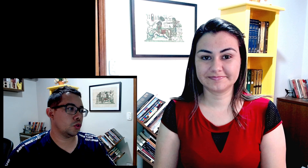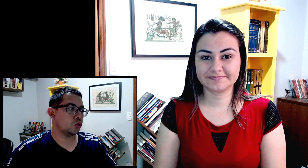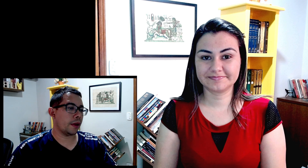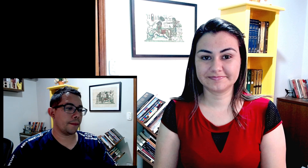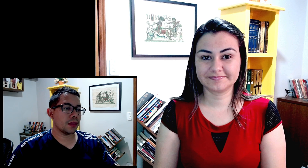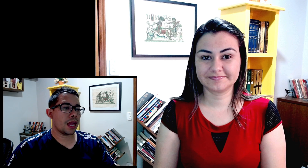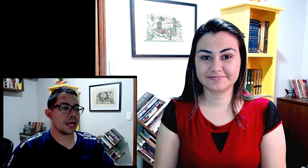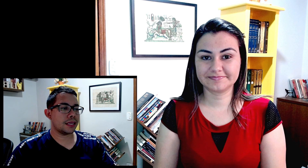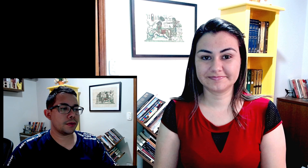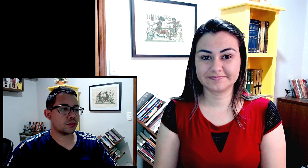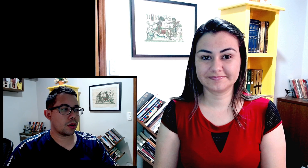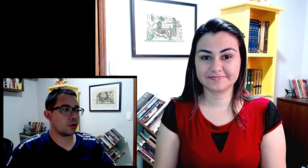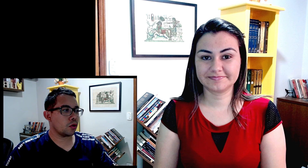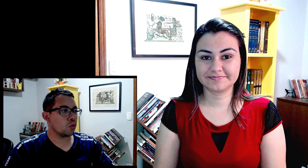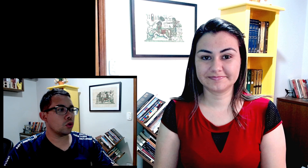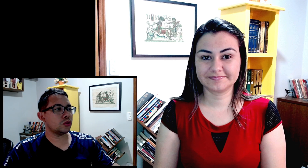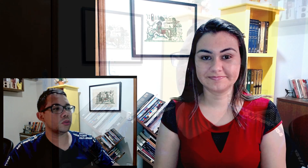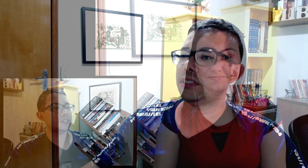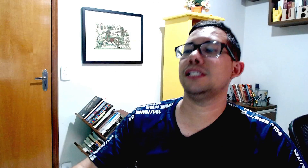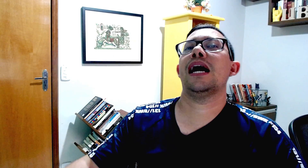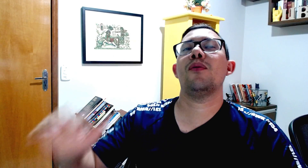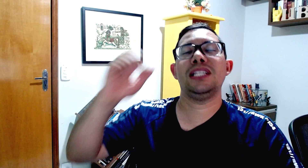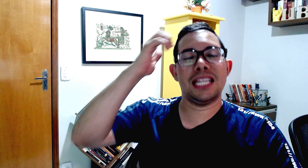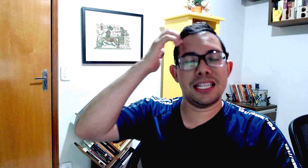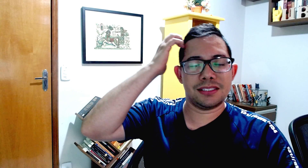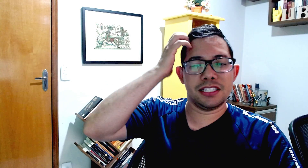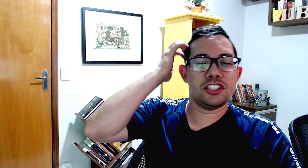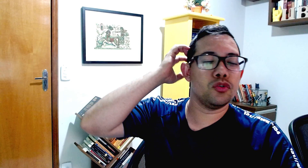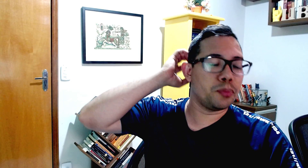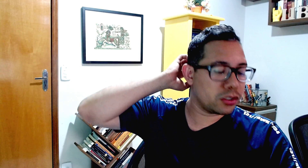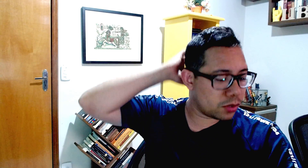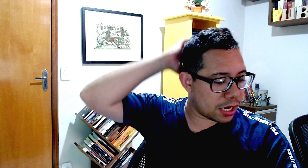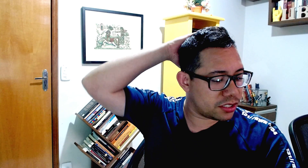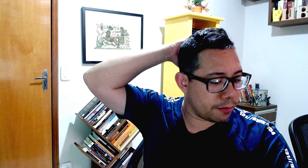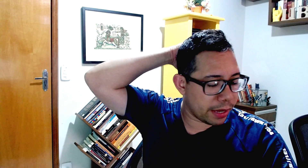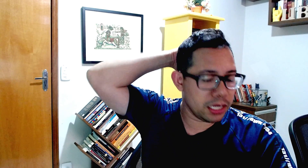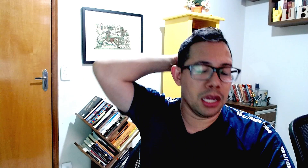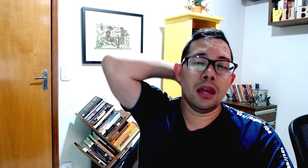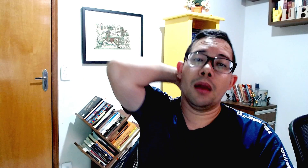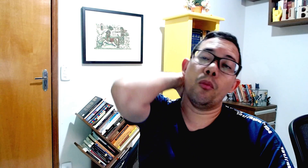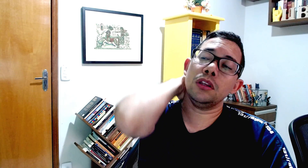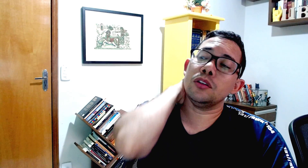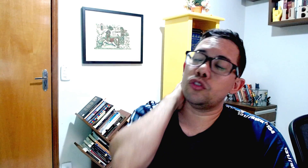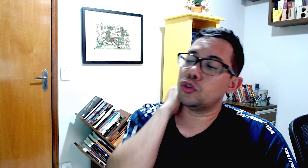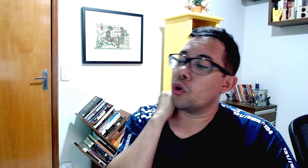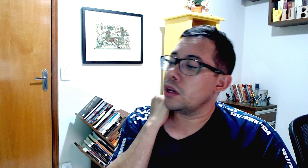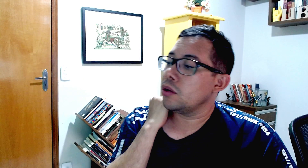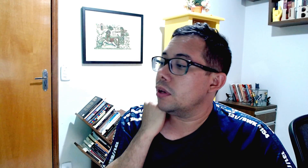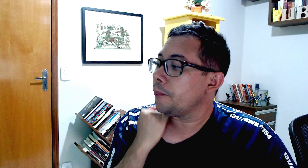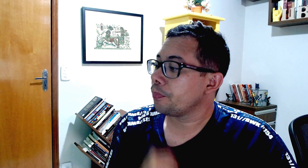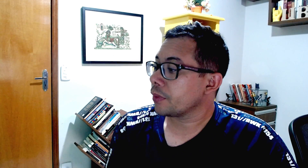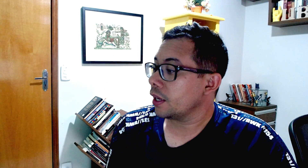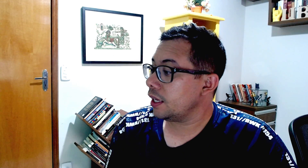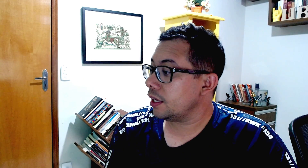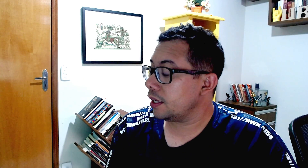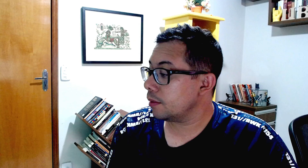Tudo bem. Aqui, pessoal, agora um outro sinal interessante de um personagem também muito histórico, né? E